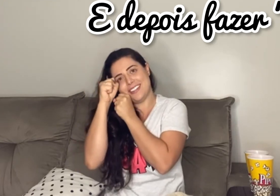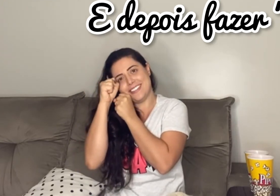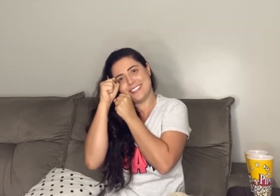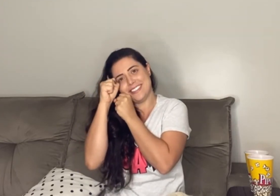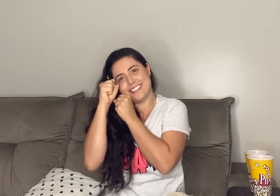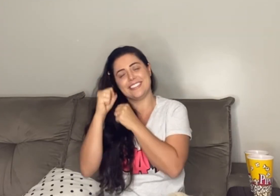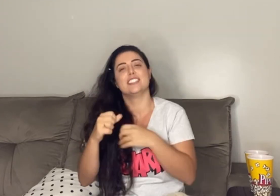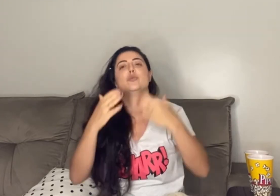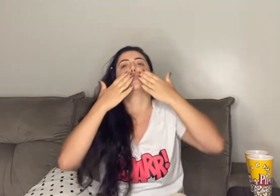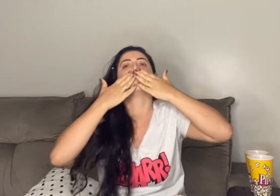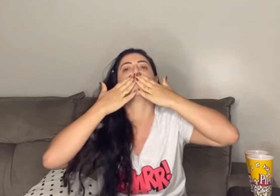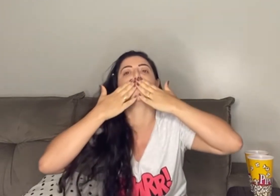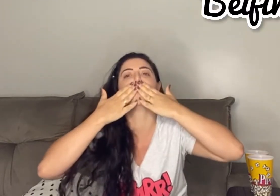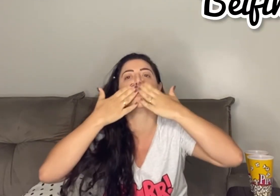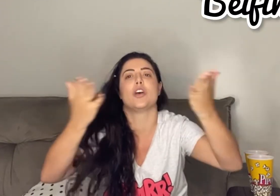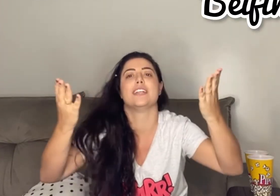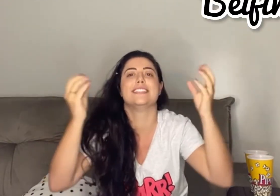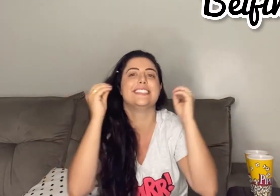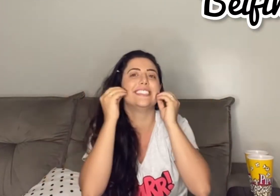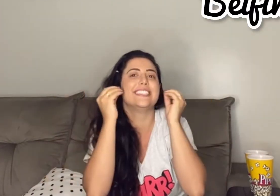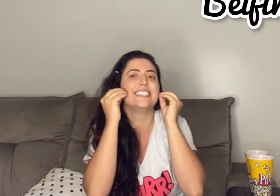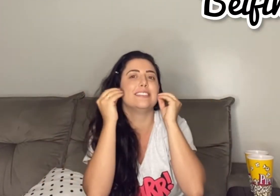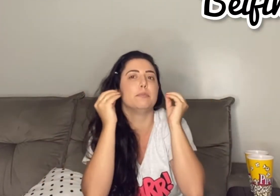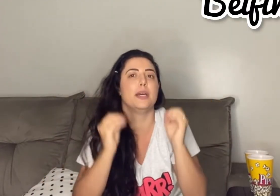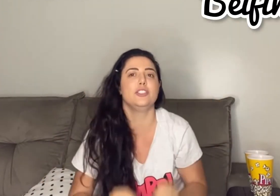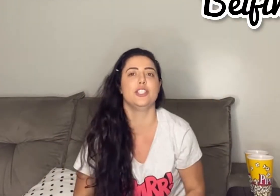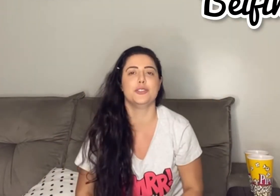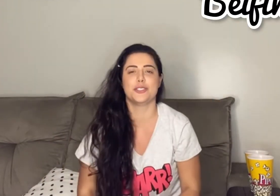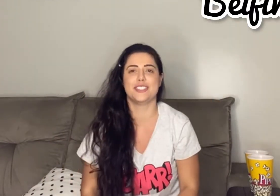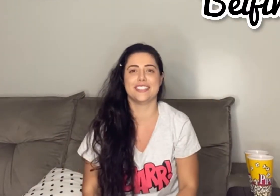dormir. Beijinhos.